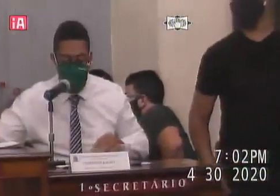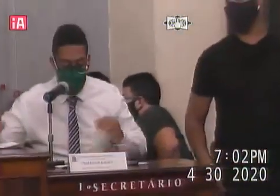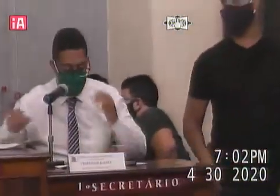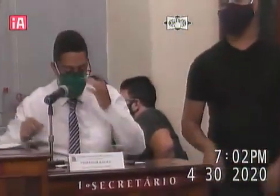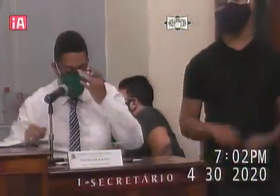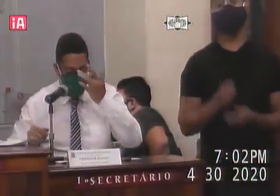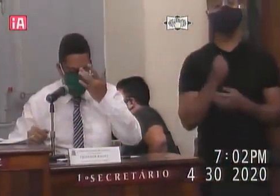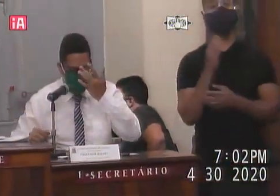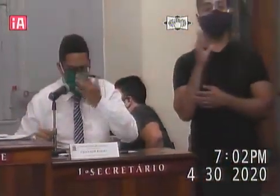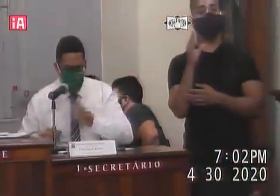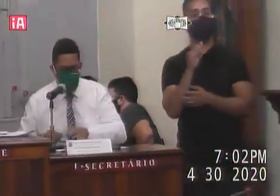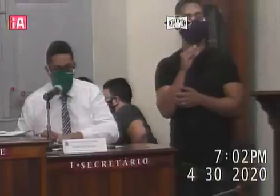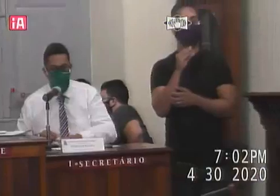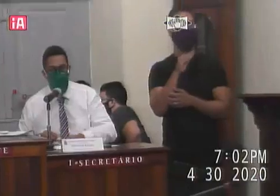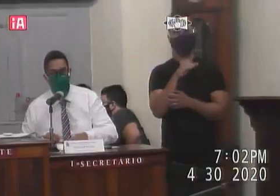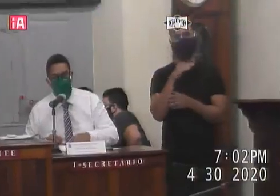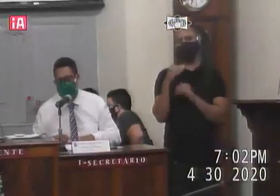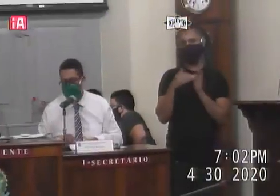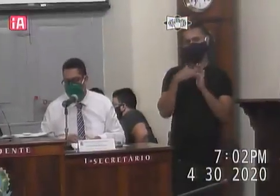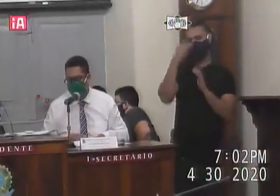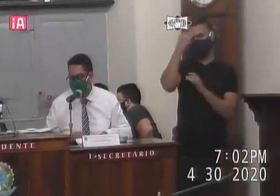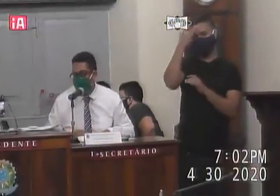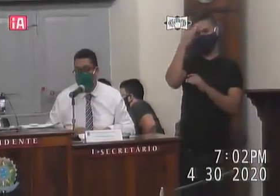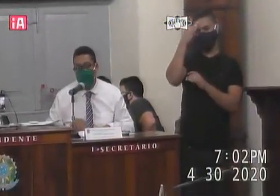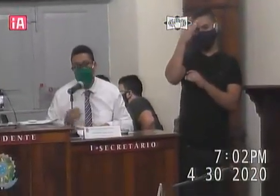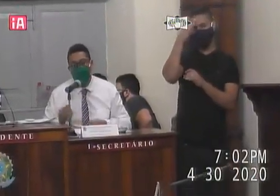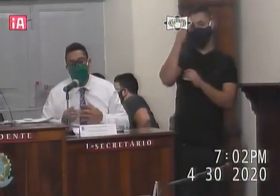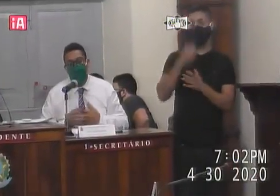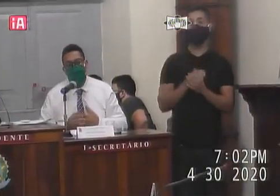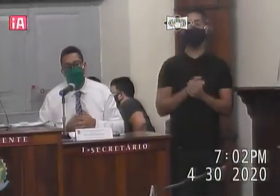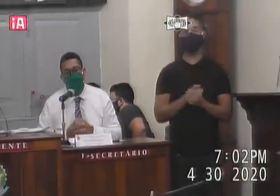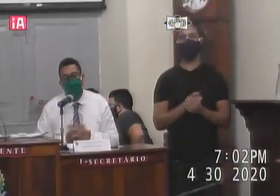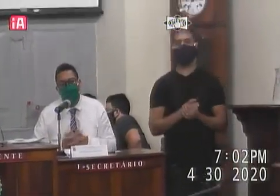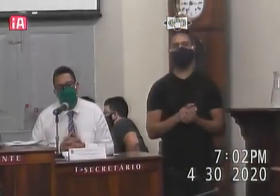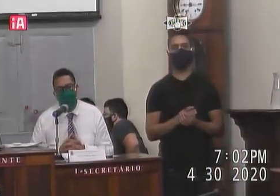Boa noite a todos. Quero, em primeiro lugar,